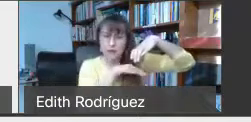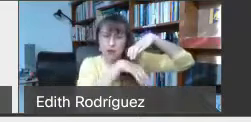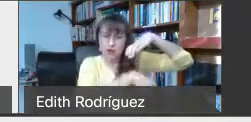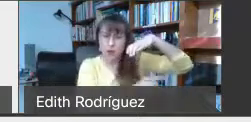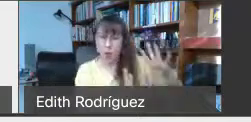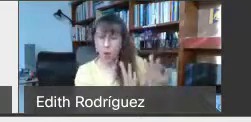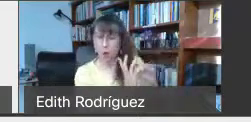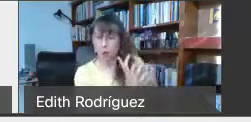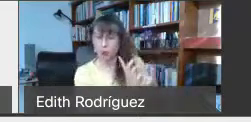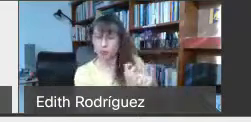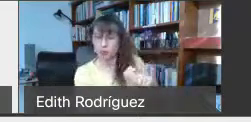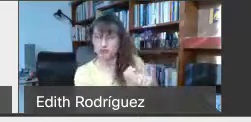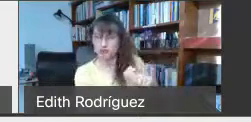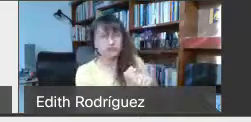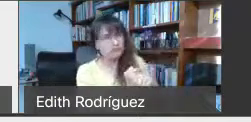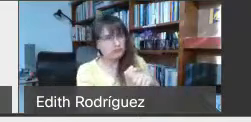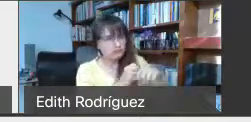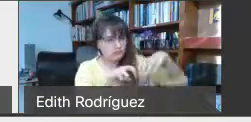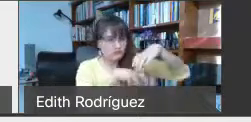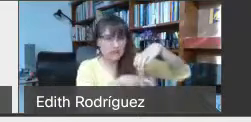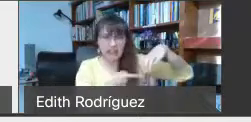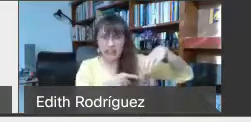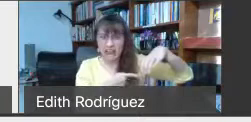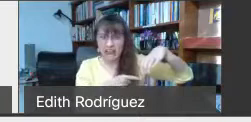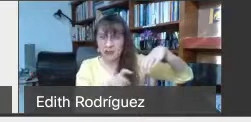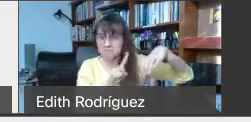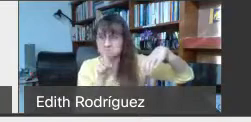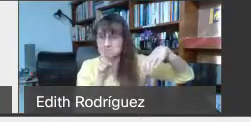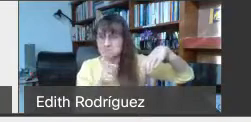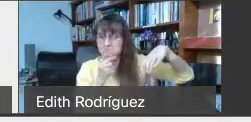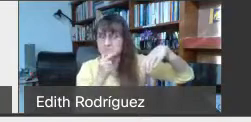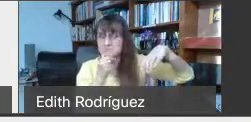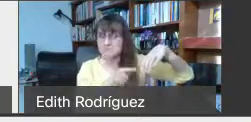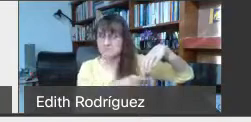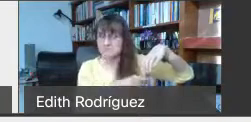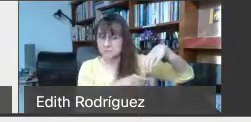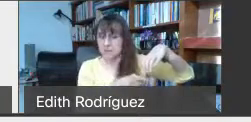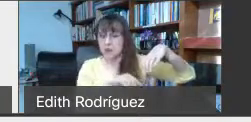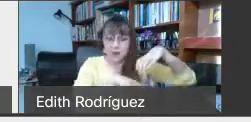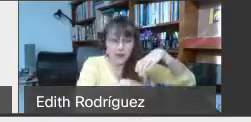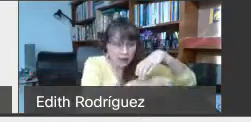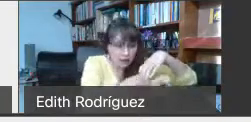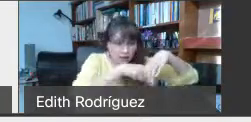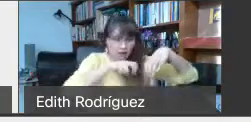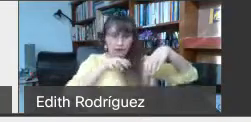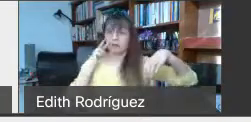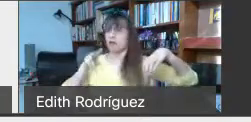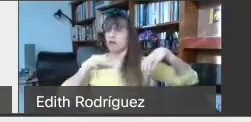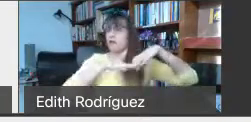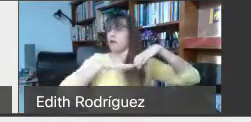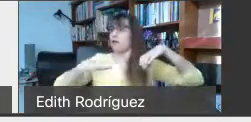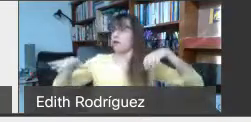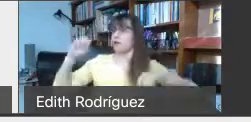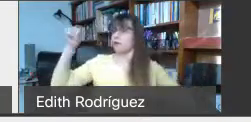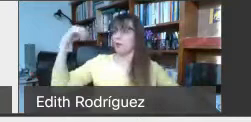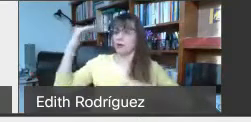cueva y hay que ingresar, allí está todo oscuro, ¿verdad? Y bueno, nos inquietamos, ¿qué hay allá en